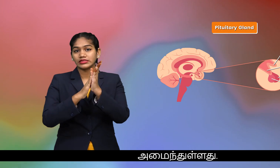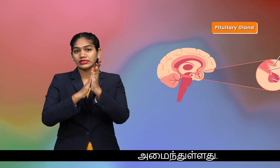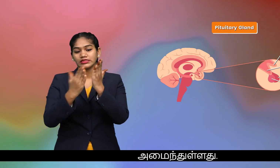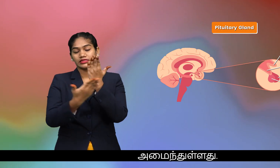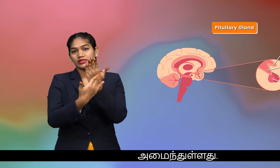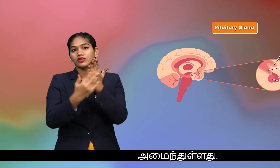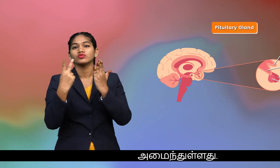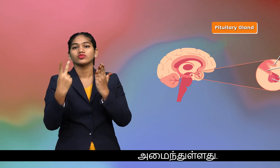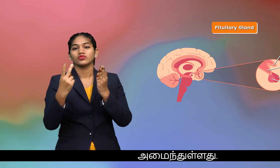அமைந்துள்ளது.